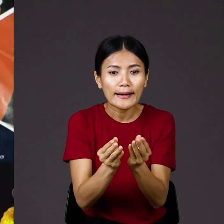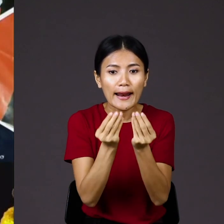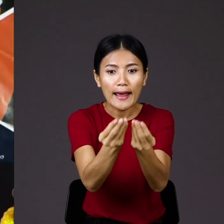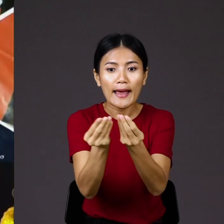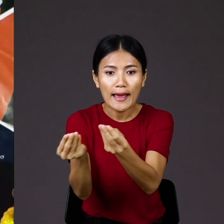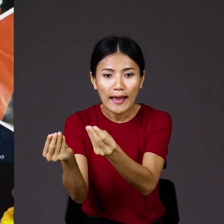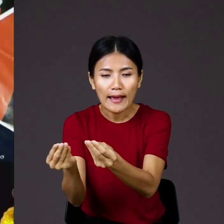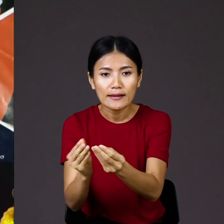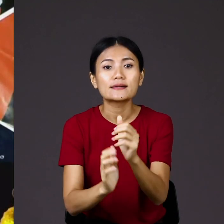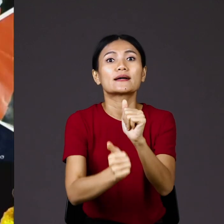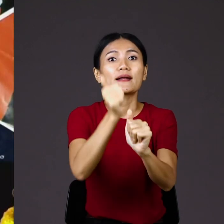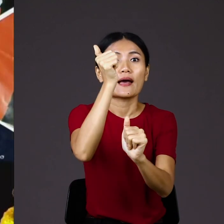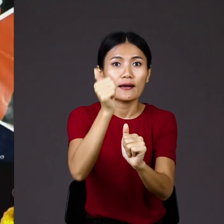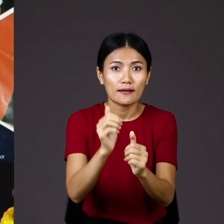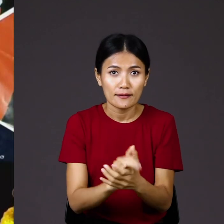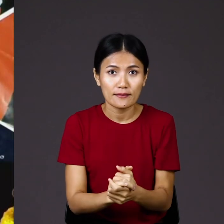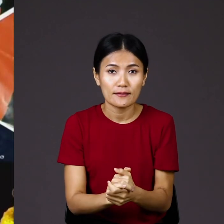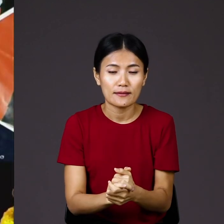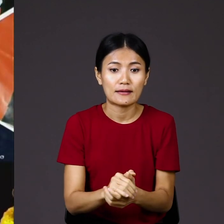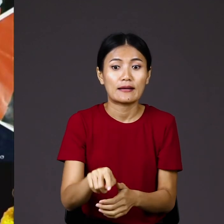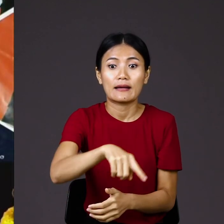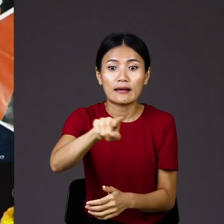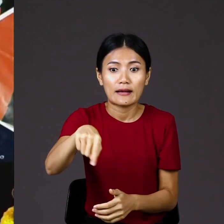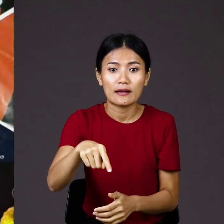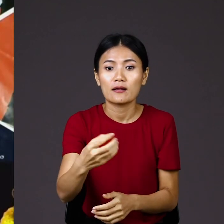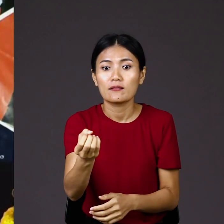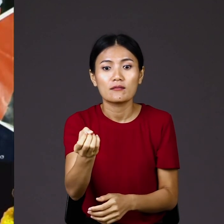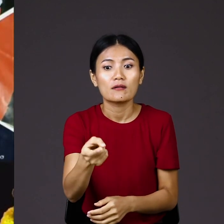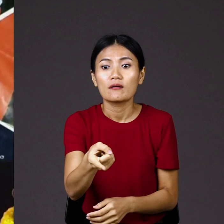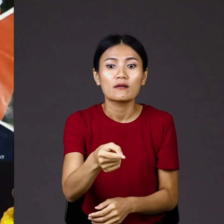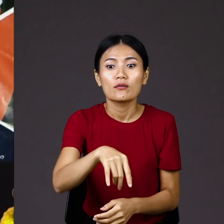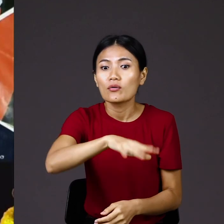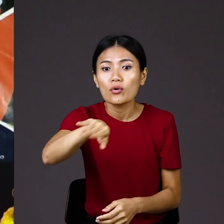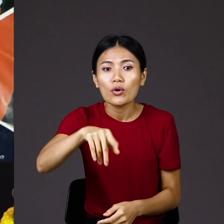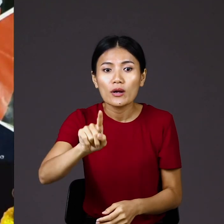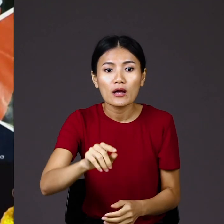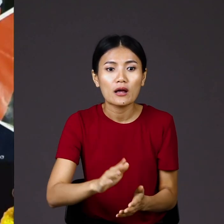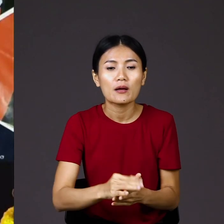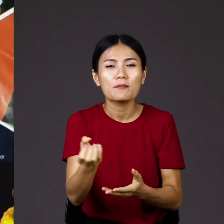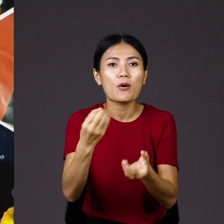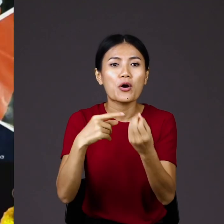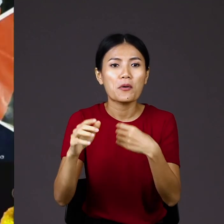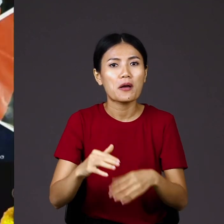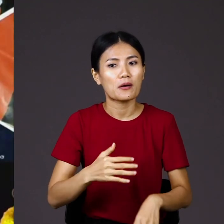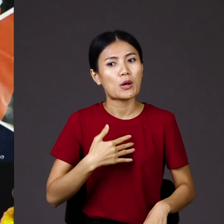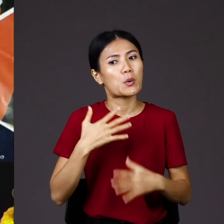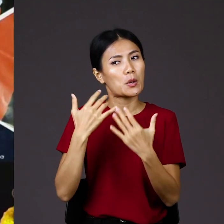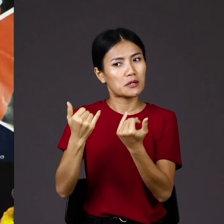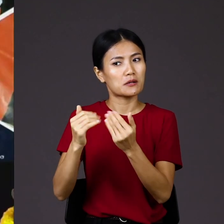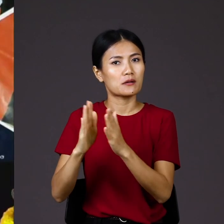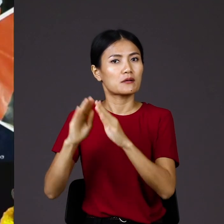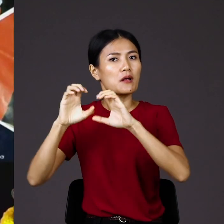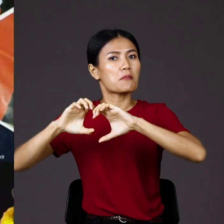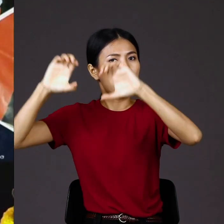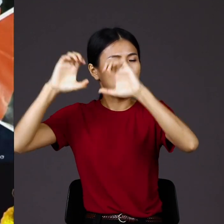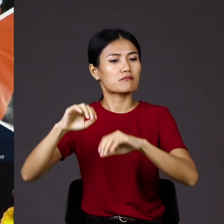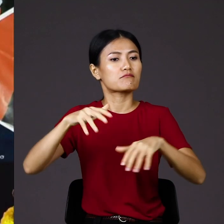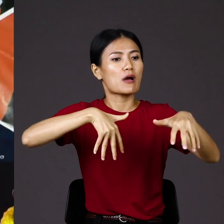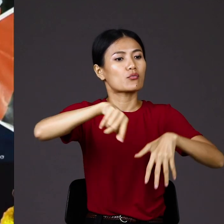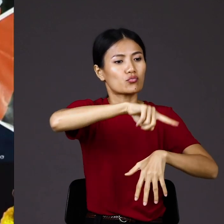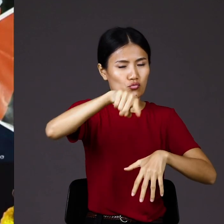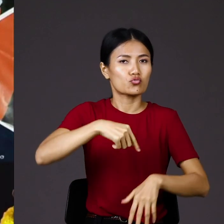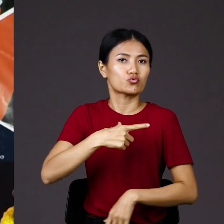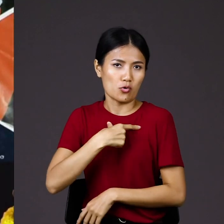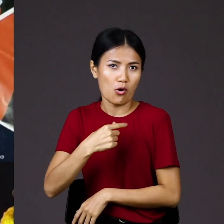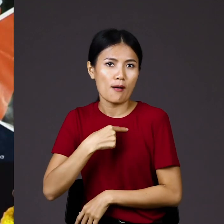เยอะคะแนนเสียงได้เข้ามาเขาก็จะต้องมาอ้างแน่นอนครับว่ากระแสคะแนนนิยมของรัฐ